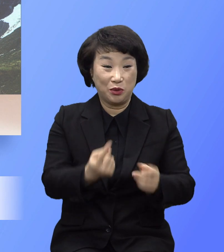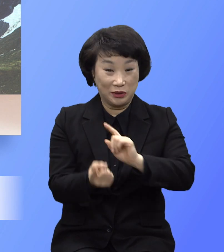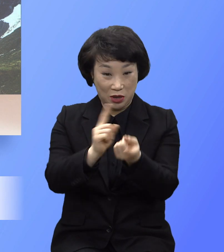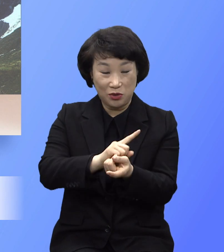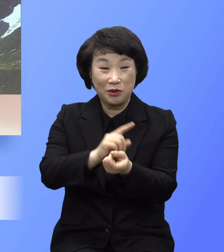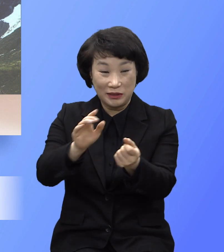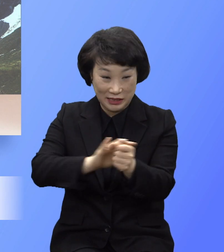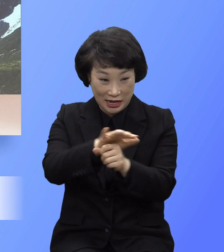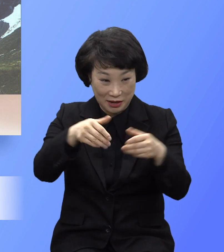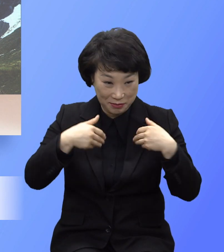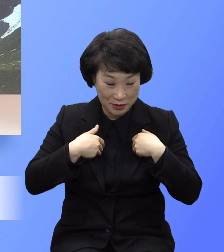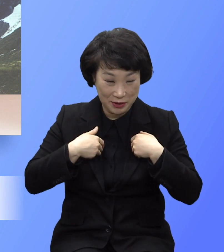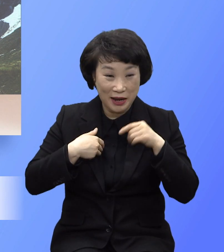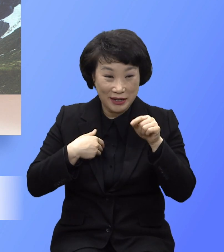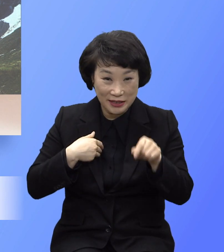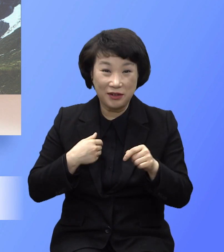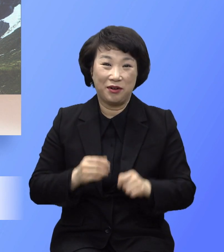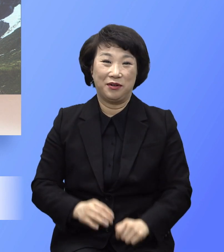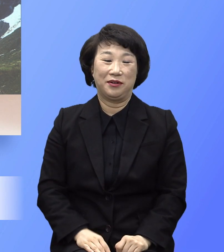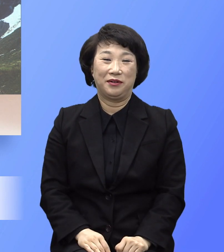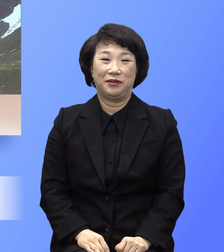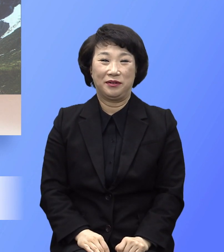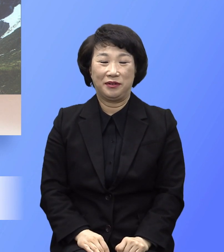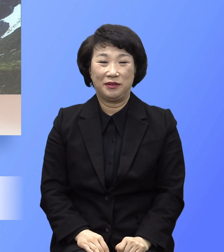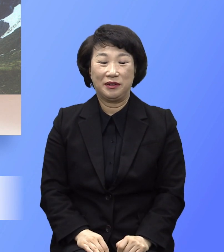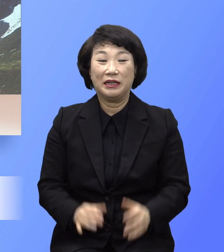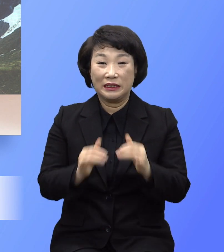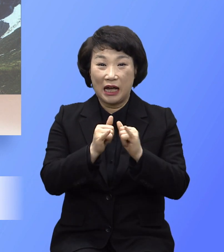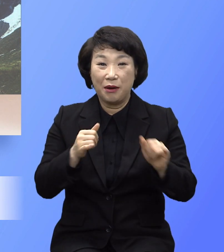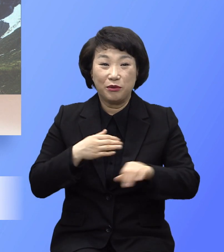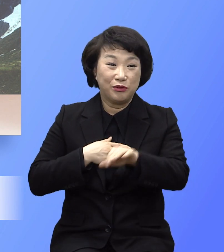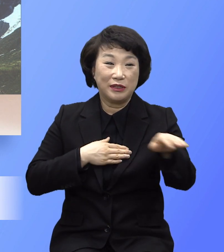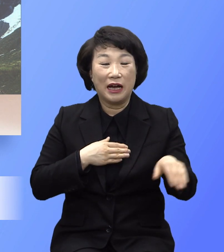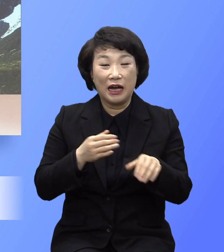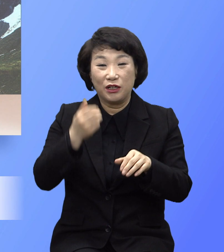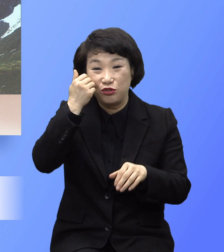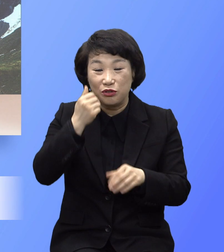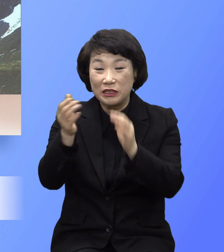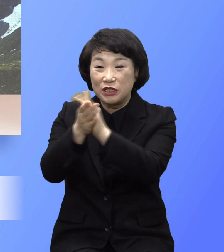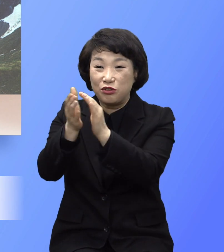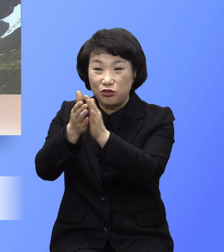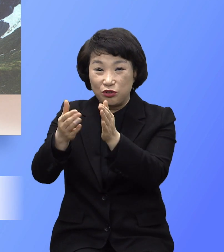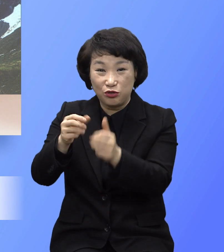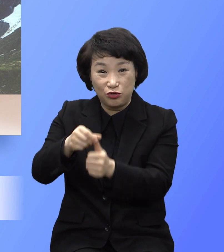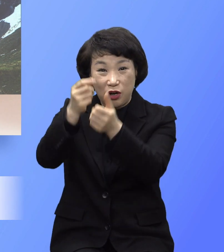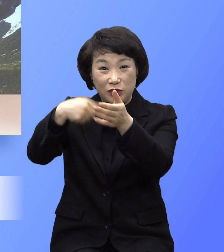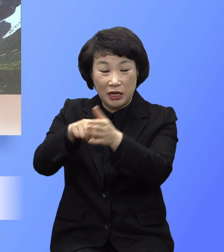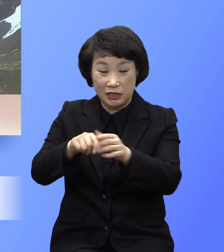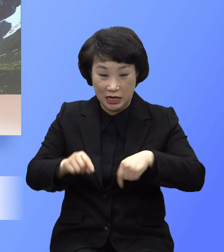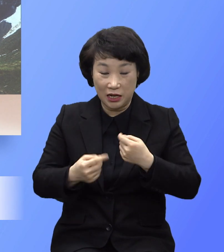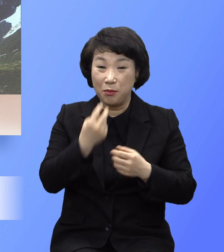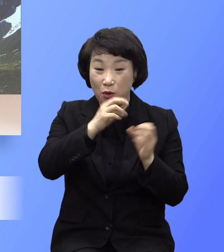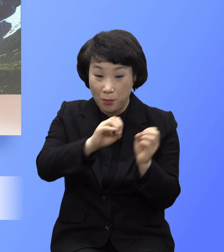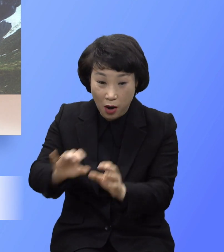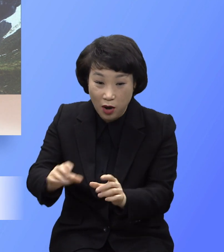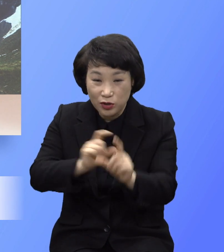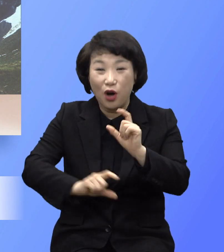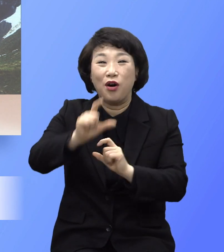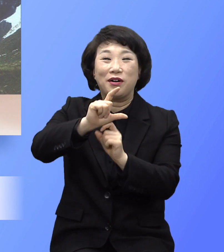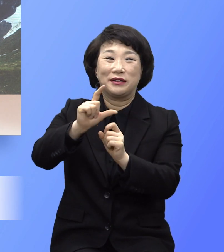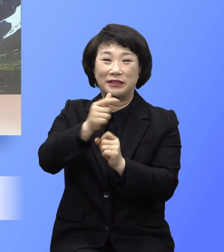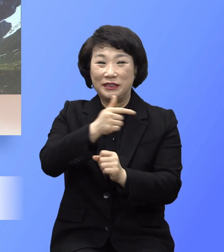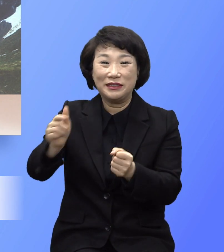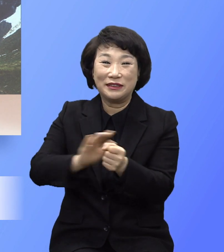서로 사랑하라 한 이것이니라. 사람이 친구를 위해서 자기 목숨을 버리면 이에서 더